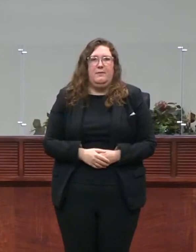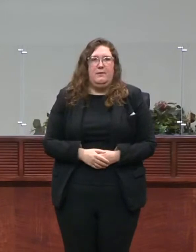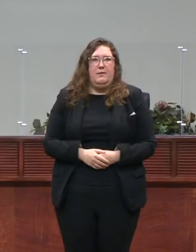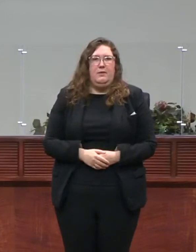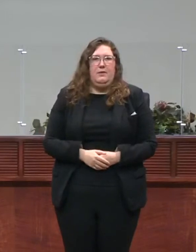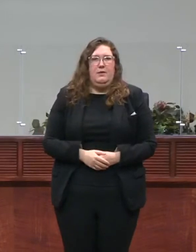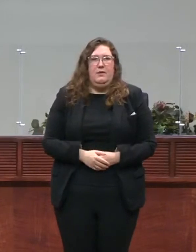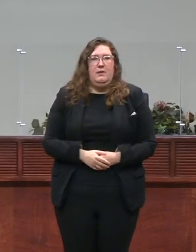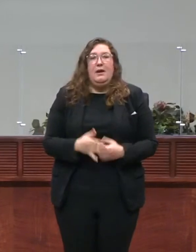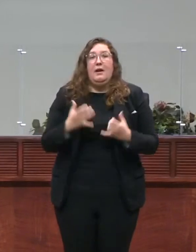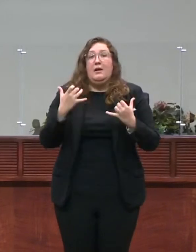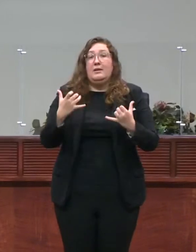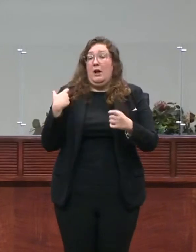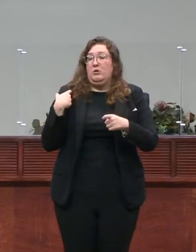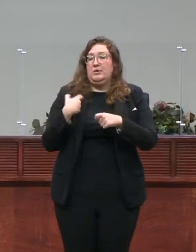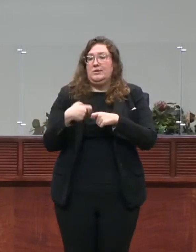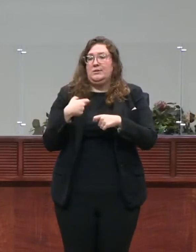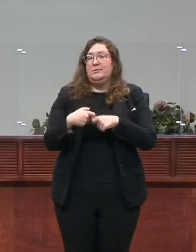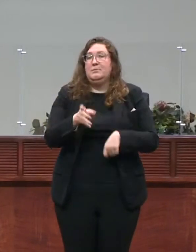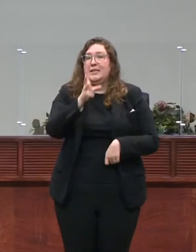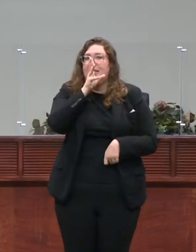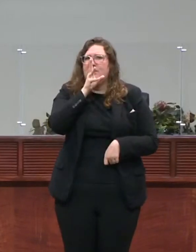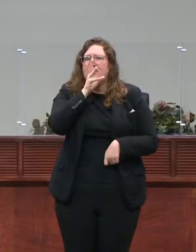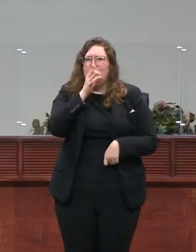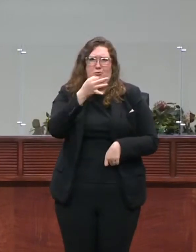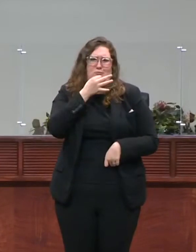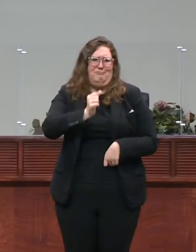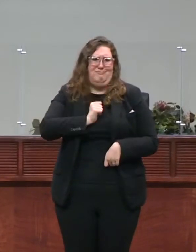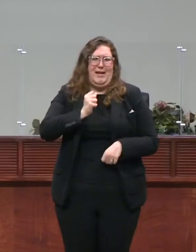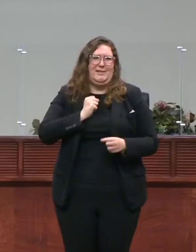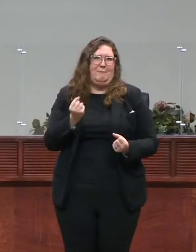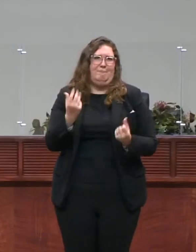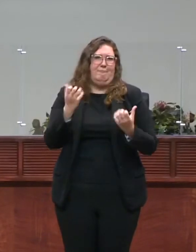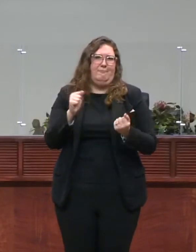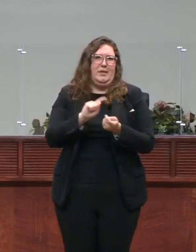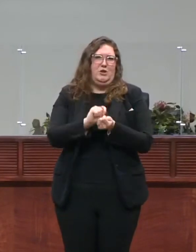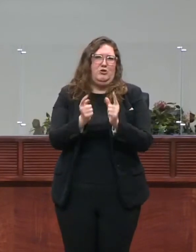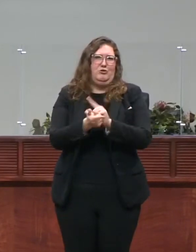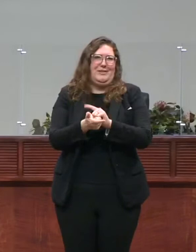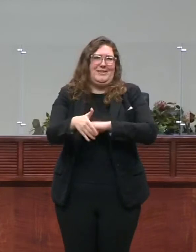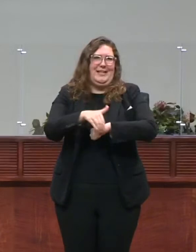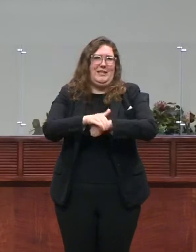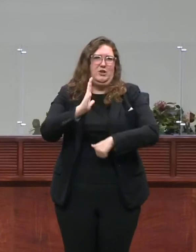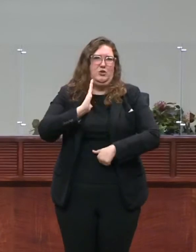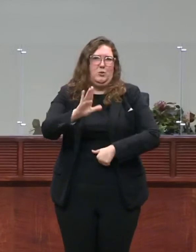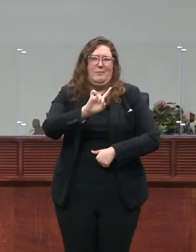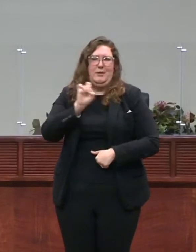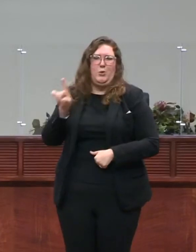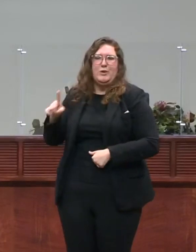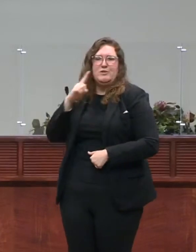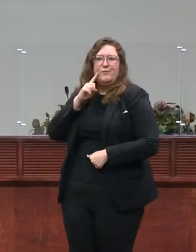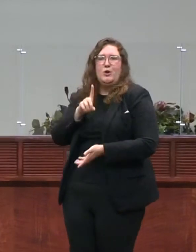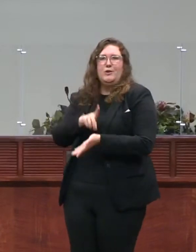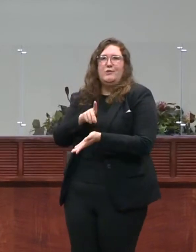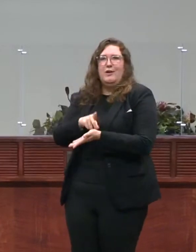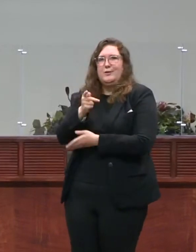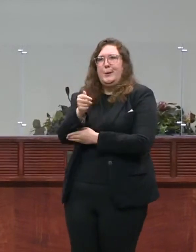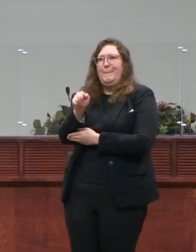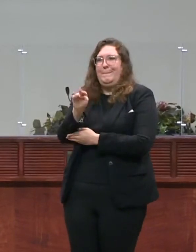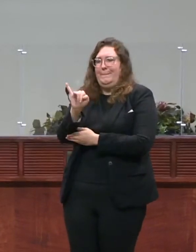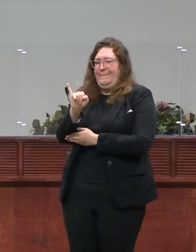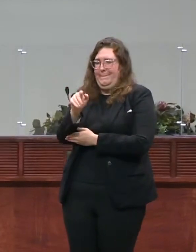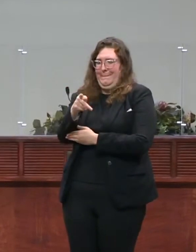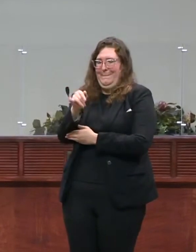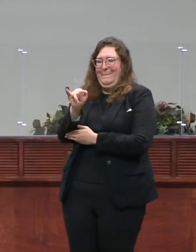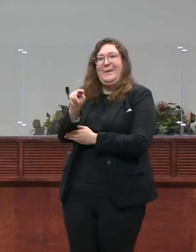Omar Machuca, de Telemundo. Doctor Pérez, doctor Pino, hablemos de la situación de los niños.